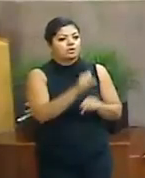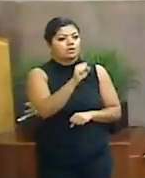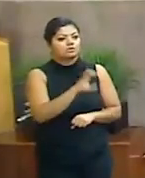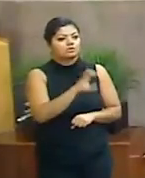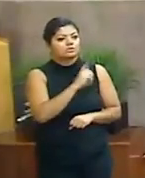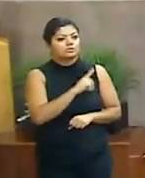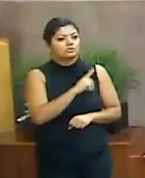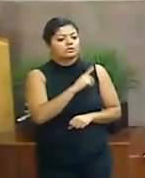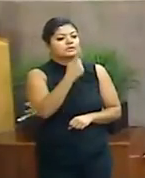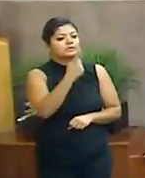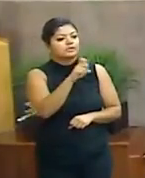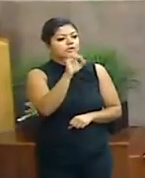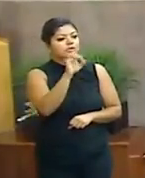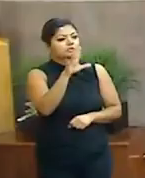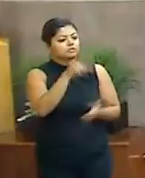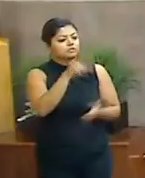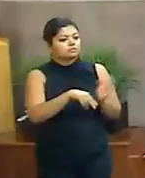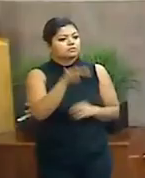135